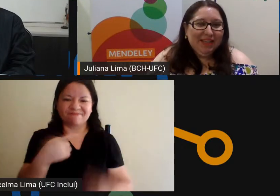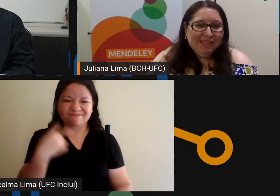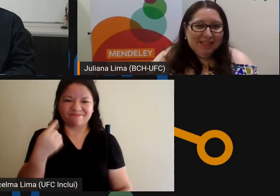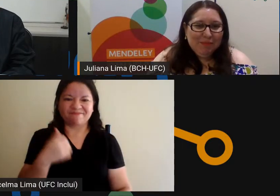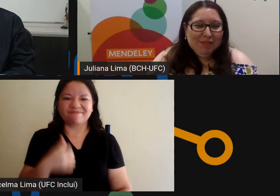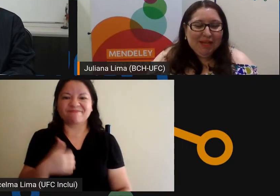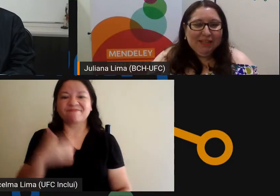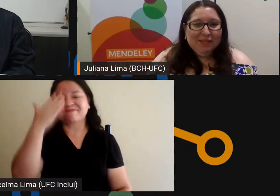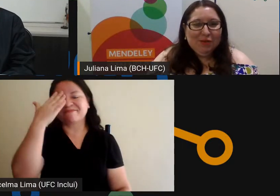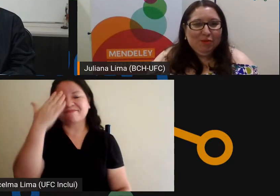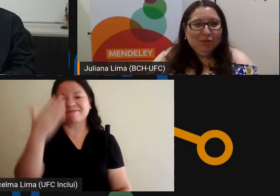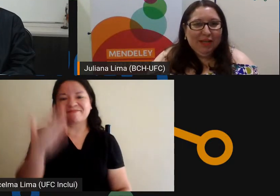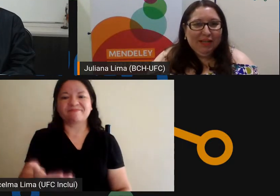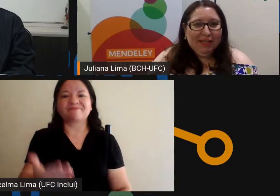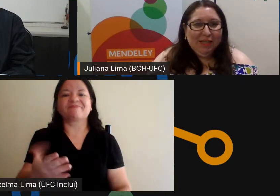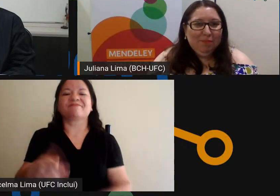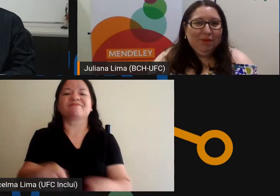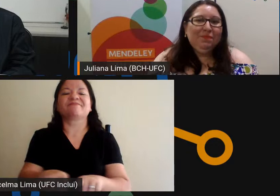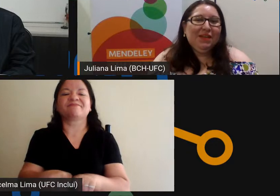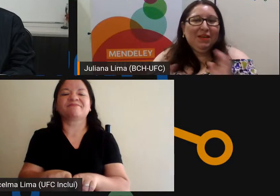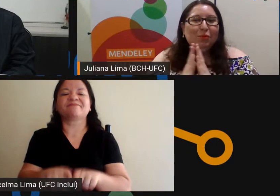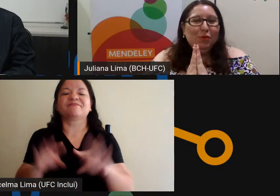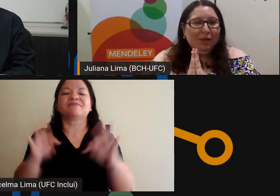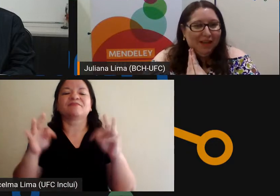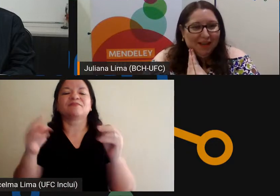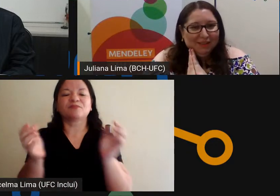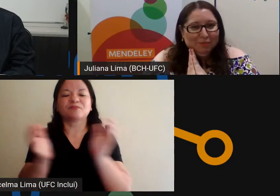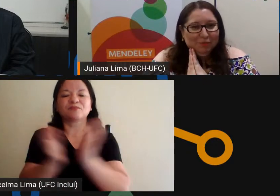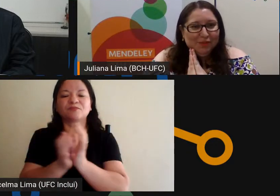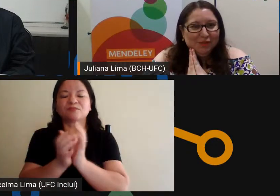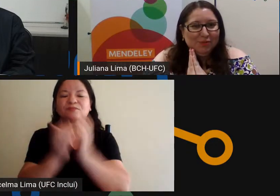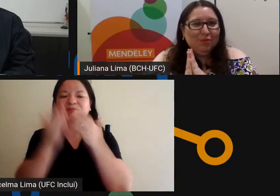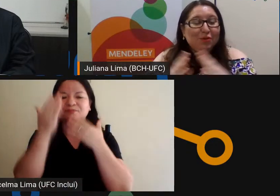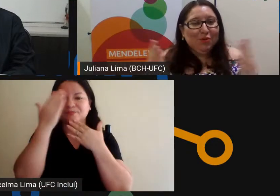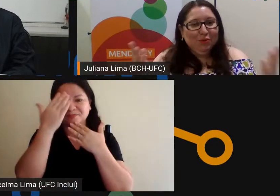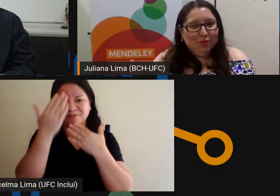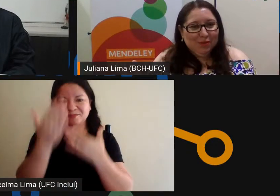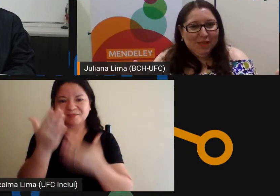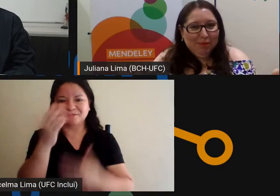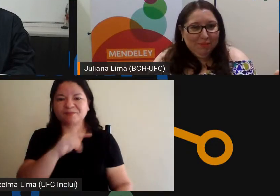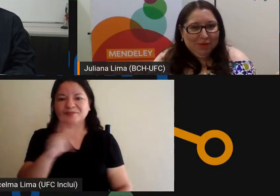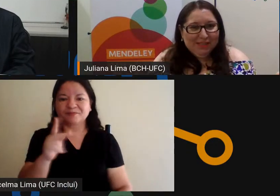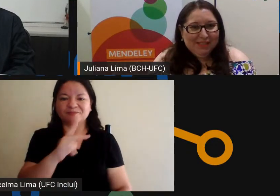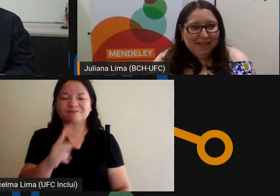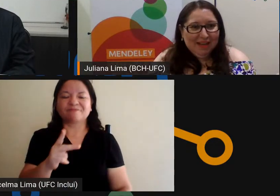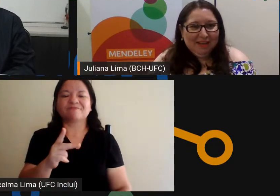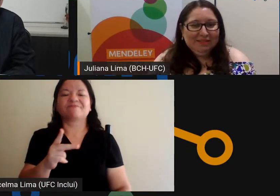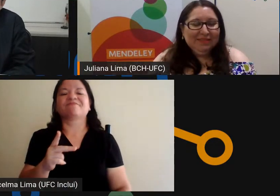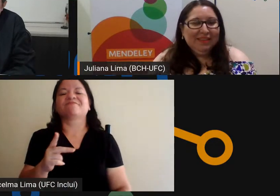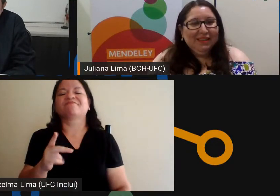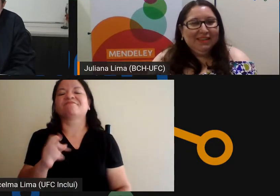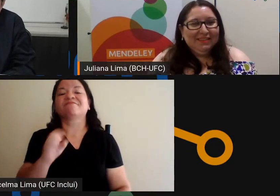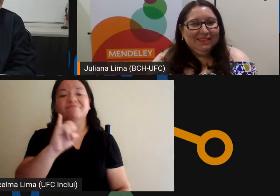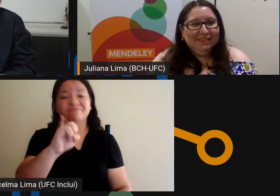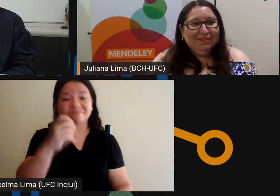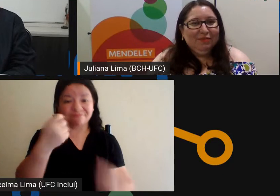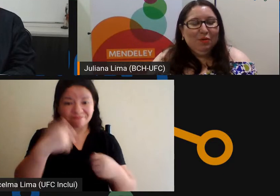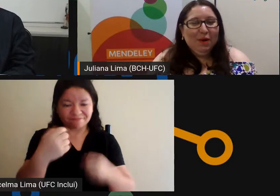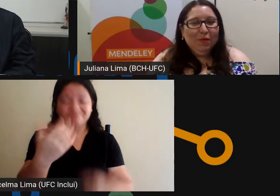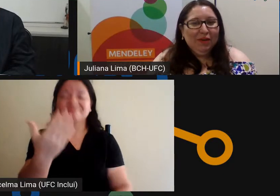Então, agradeço em nome de toda a equipe. Muito obrigada, professor. Conte conosco sempre que precisar. Eu